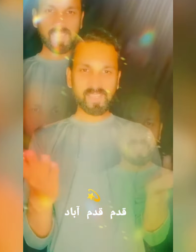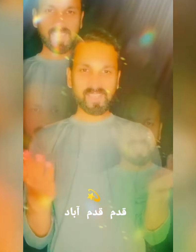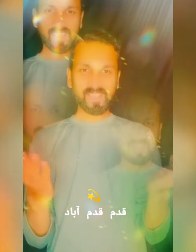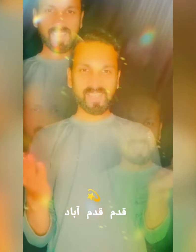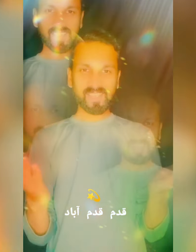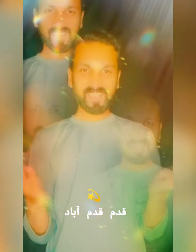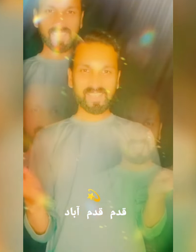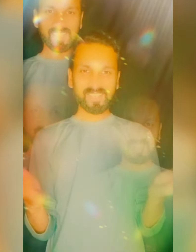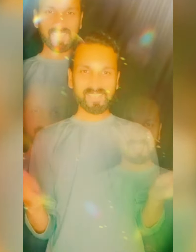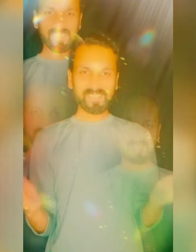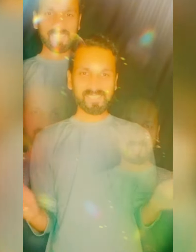आबाद